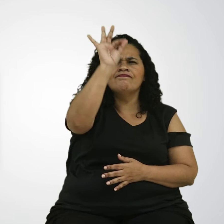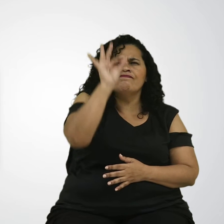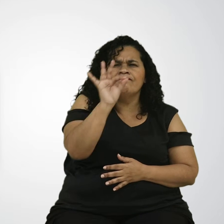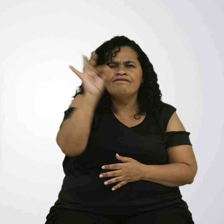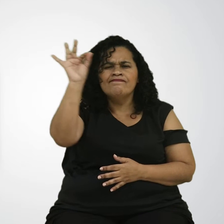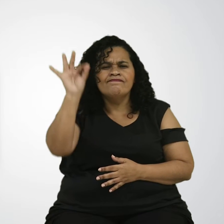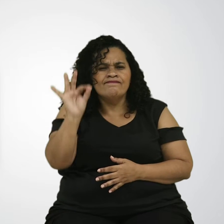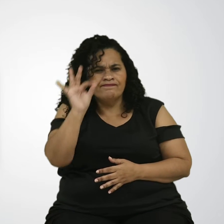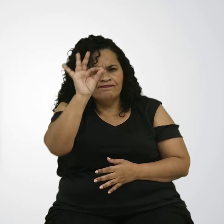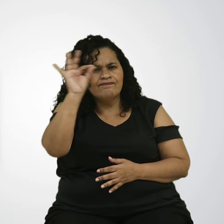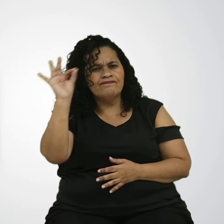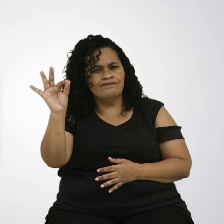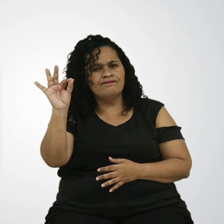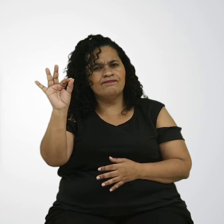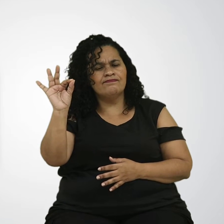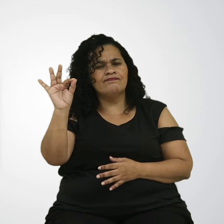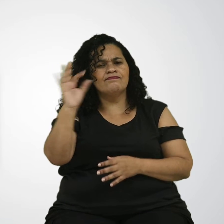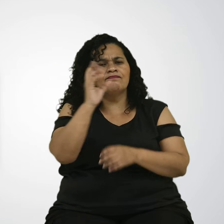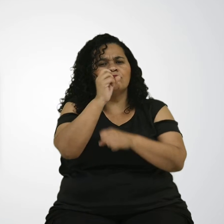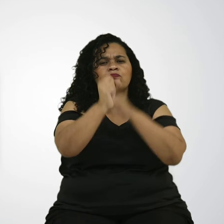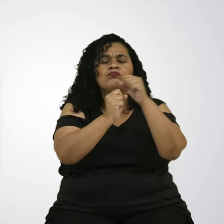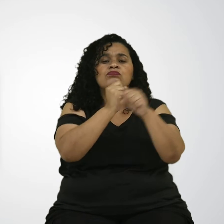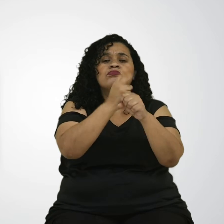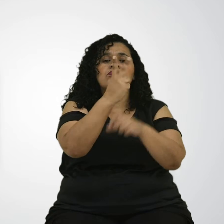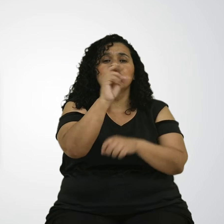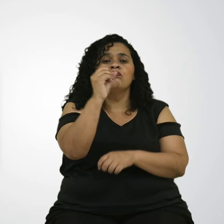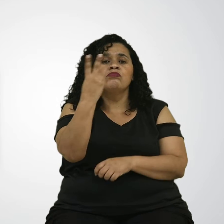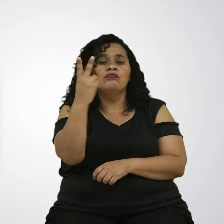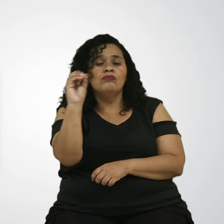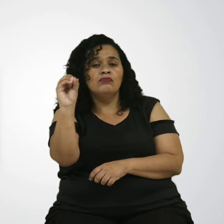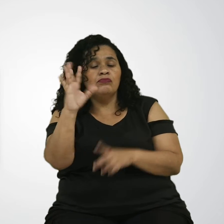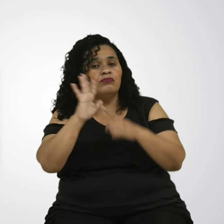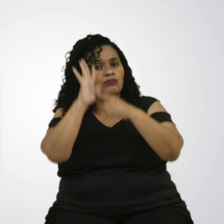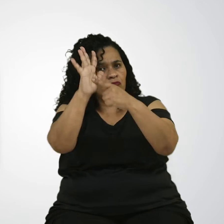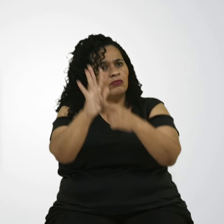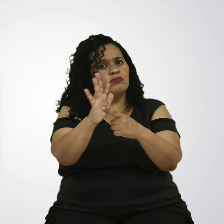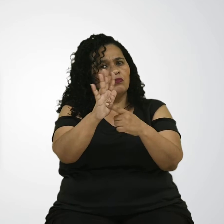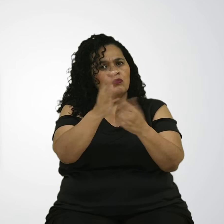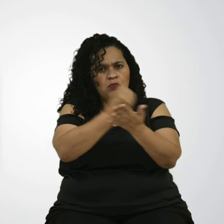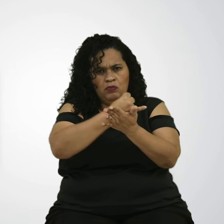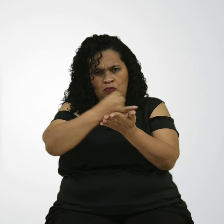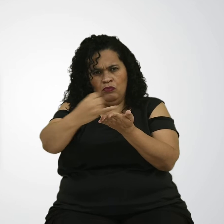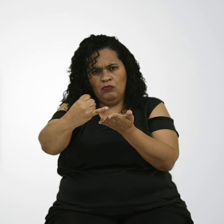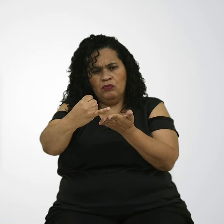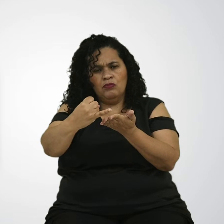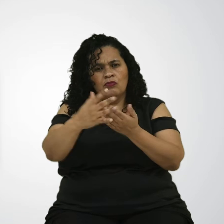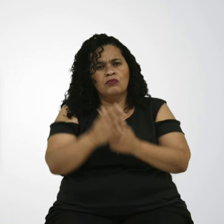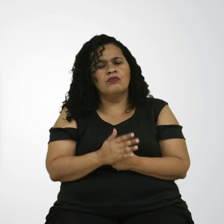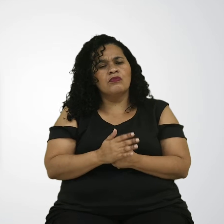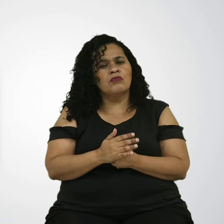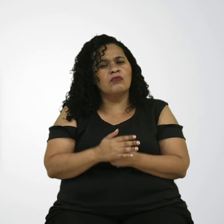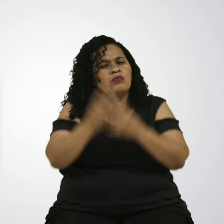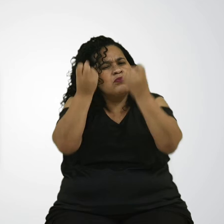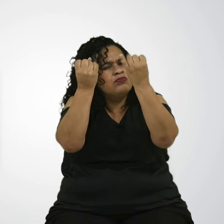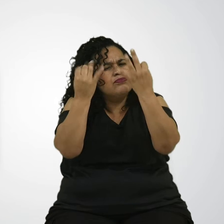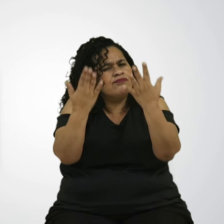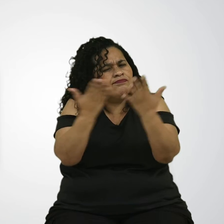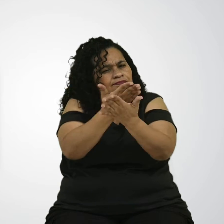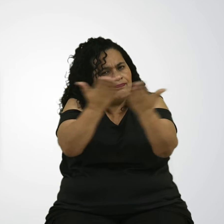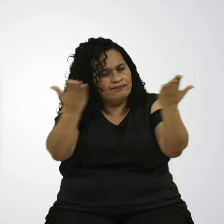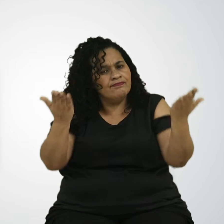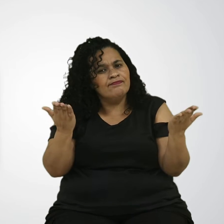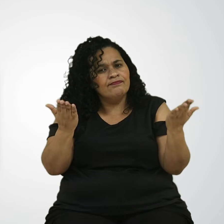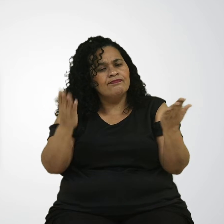que você tem aí na sua lição bíblica, na introdução da lição bíblica, que eu gostaria de reproduzir aqui para você.